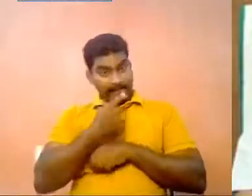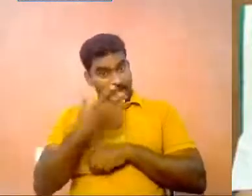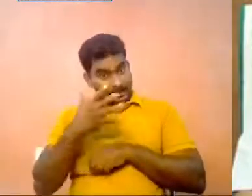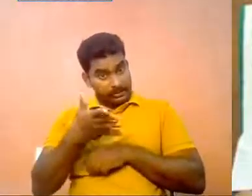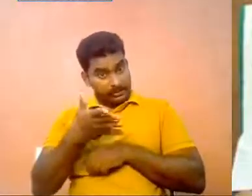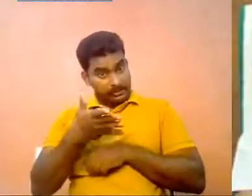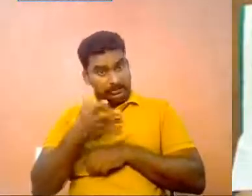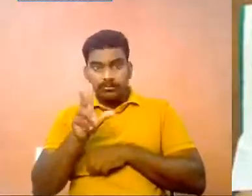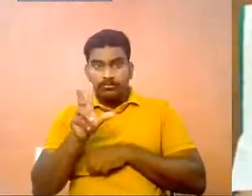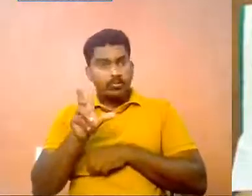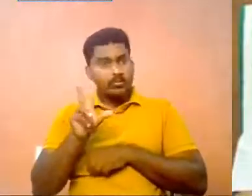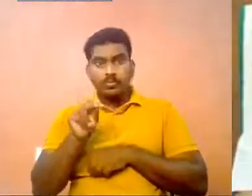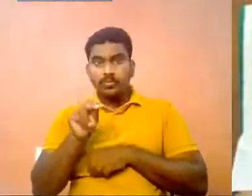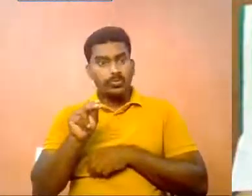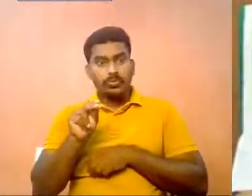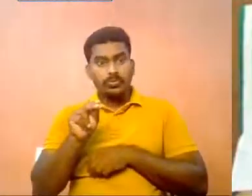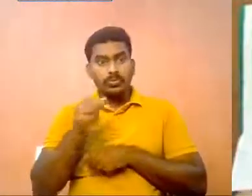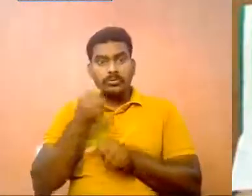മനുഷ്യരുടെ യാത്ര മാത്രമല്ല.